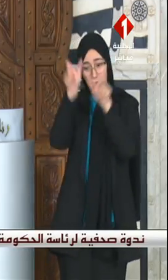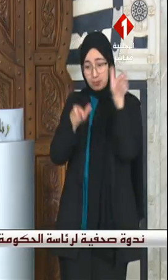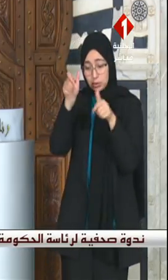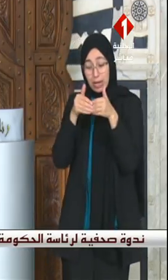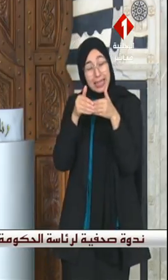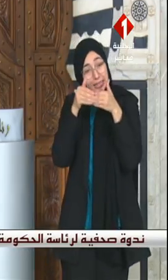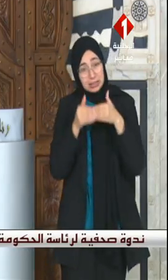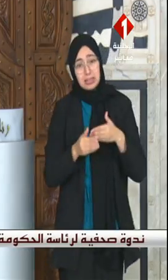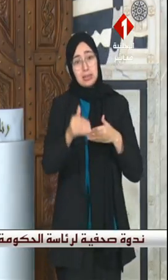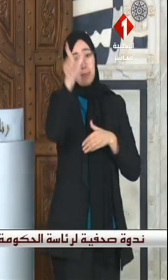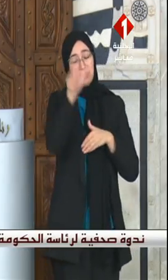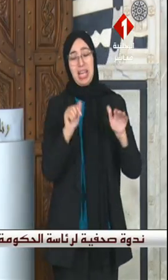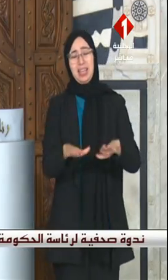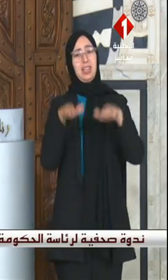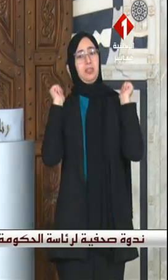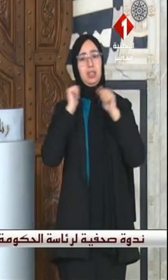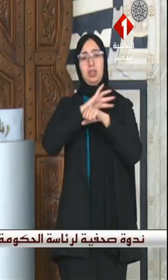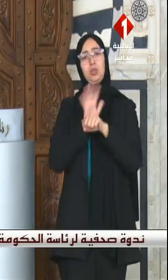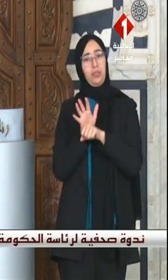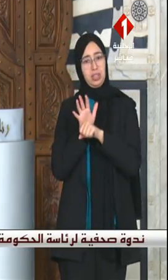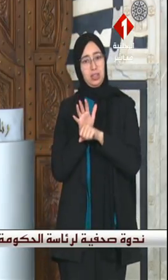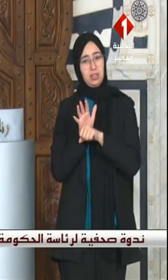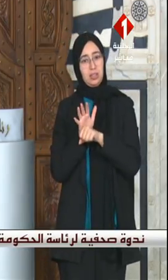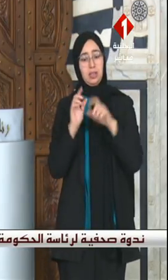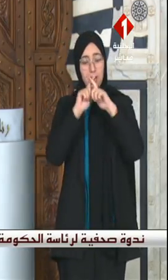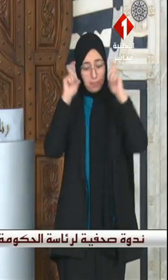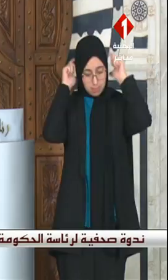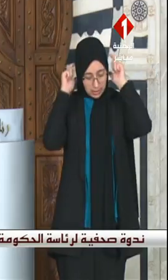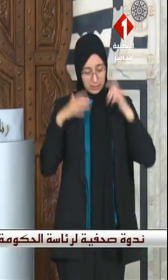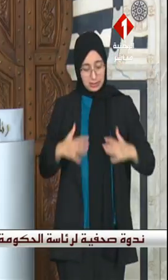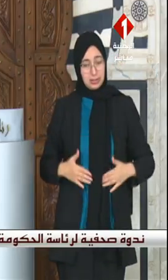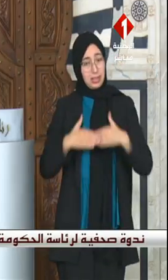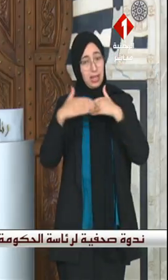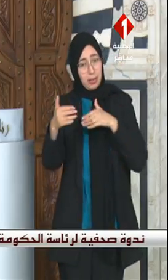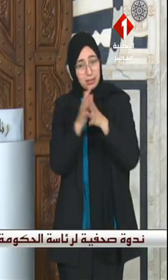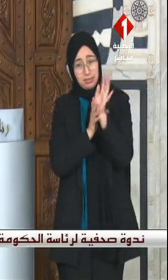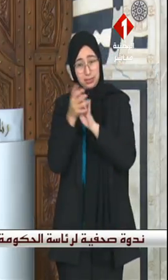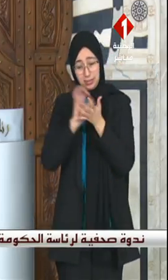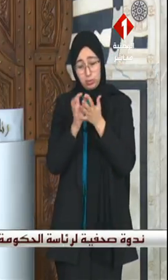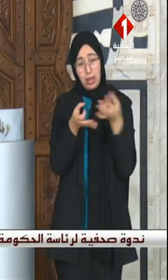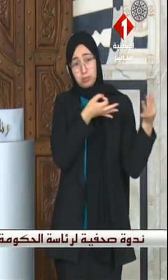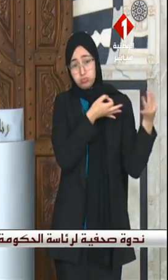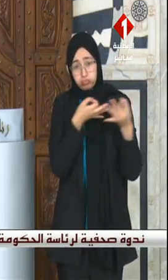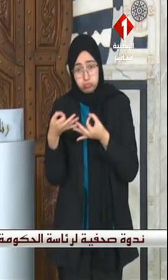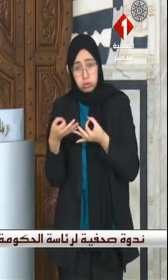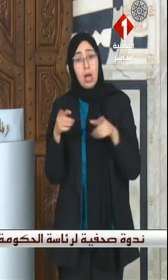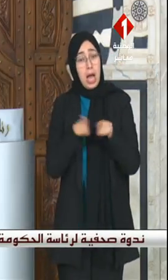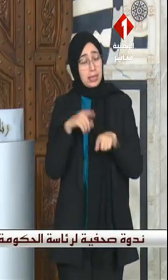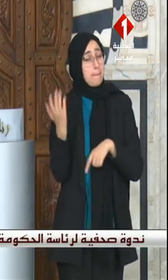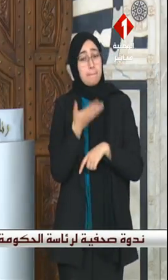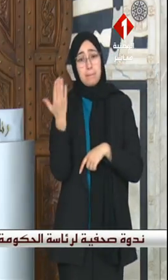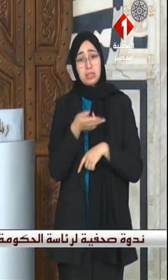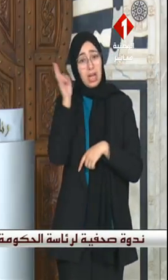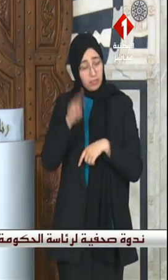استمرارية الوقاية واستمرارية تطبيق الإجراءات الوقائية، لأنه مازلنا احنا في